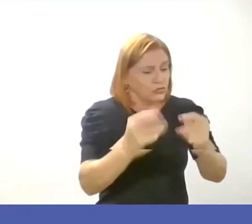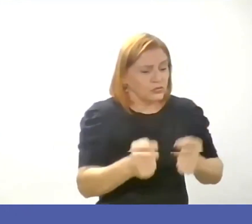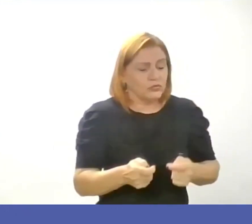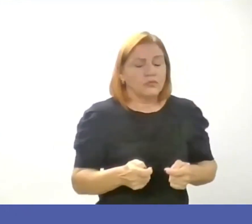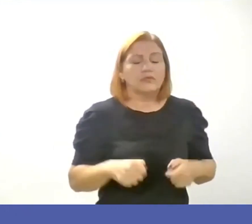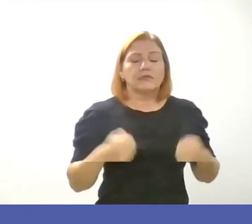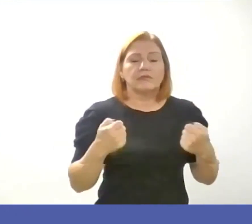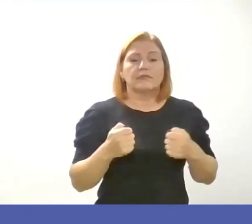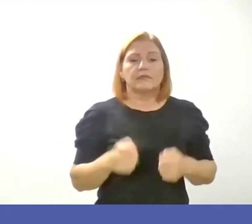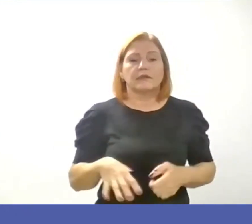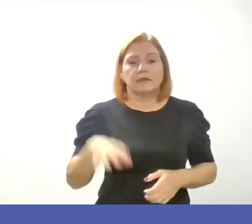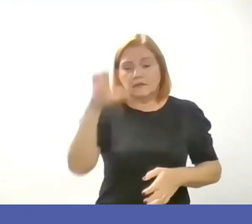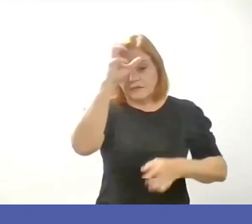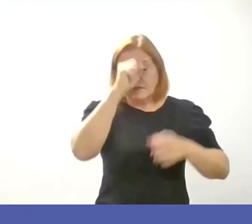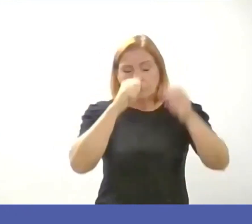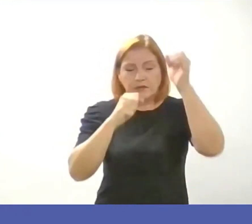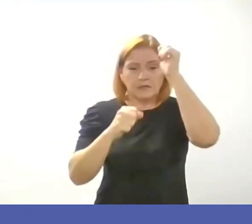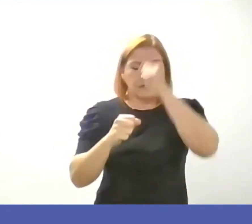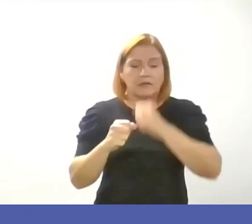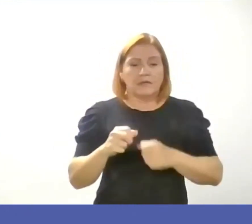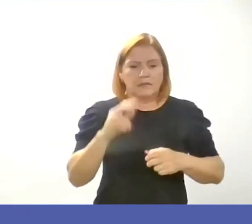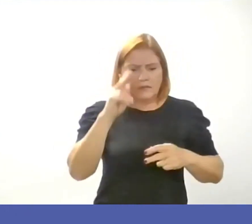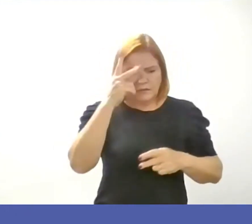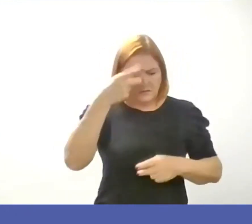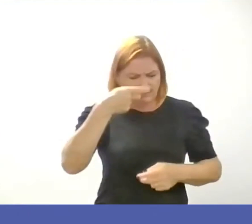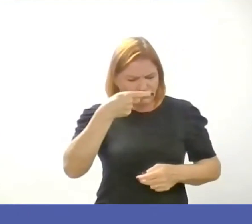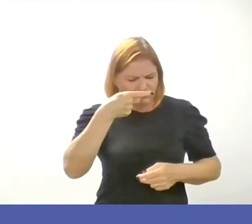deixar de lado o seu egoísmo,